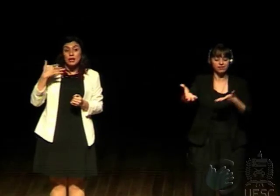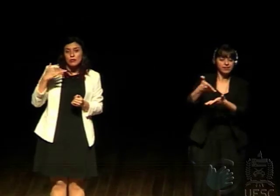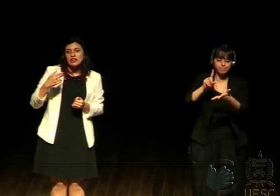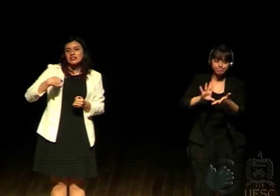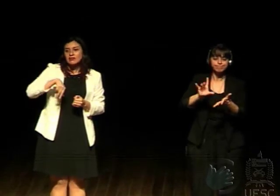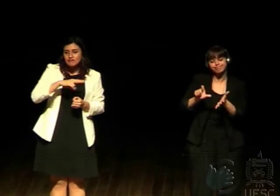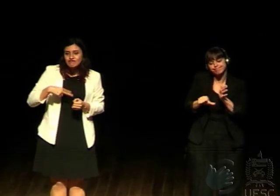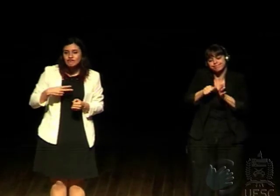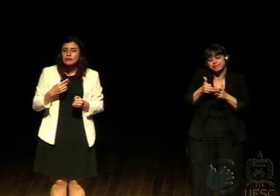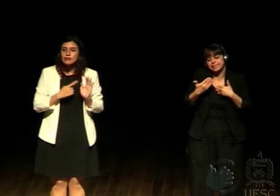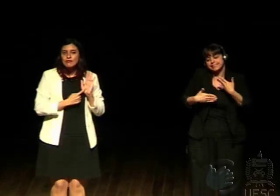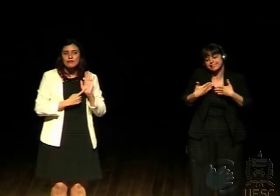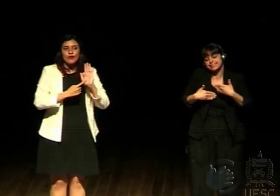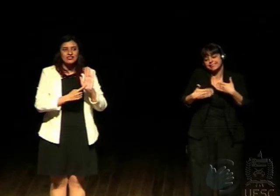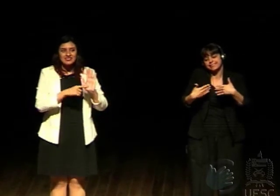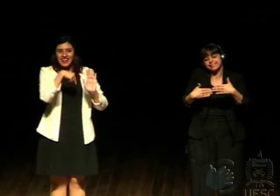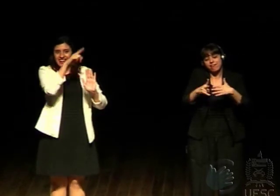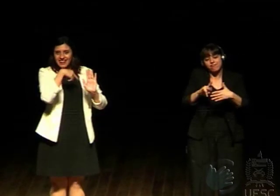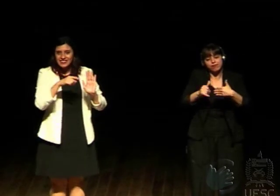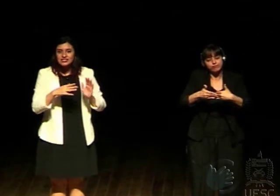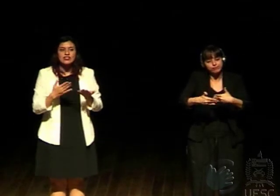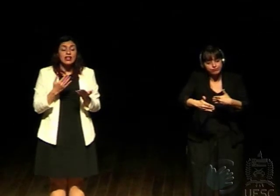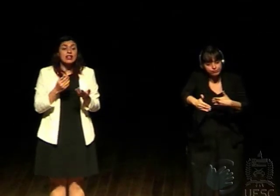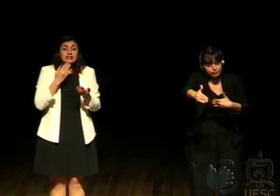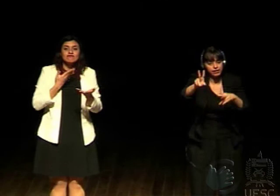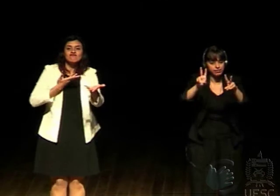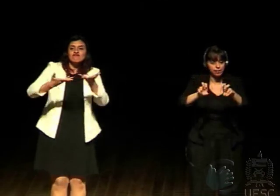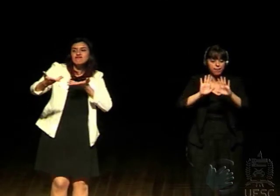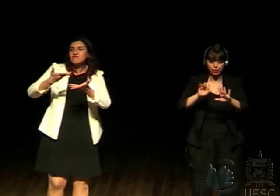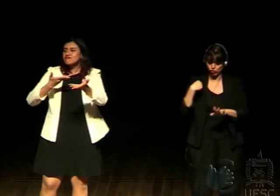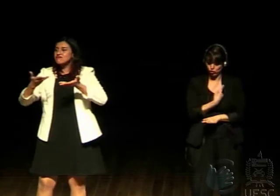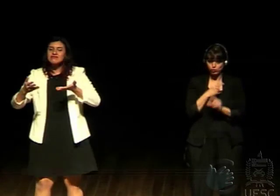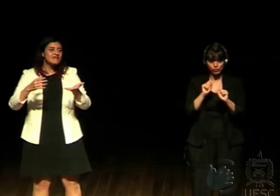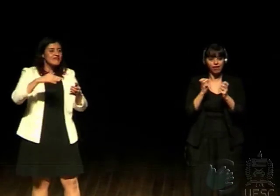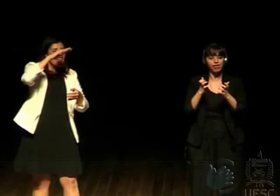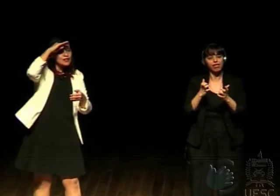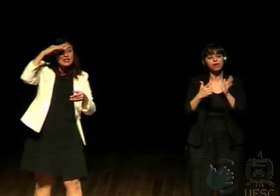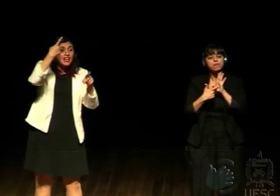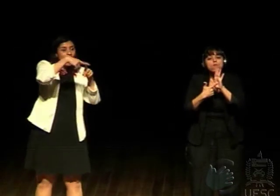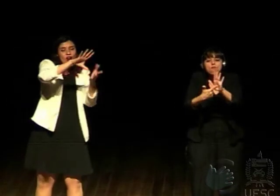sentimos que es el primer paso para poder avanzar en este tema. Lo que queríamos era compartir